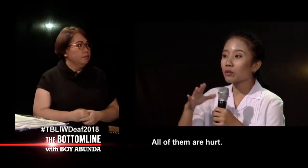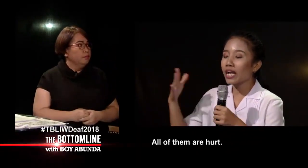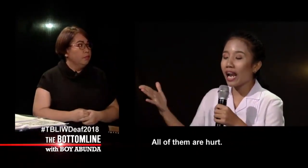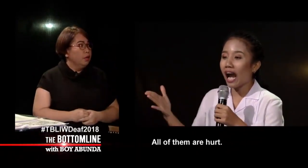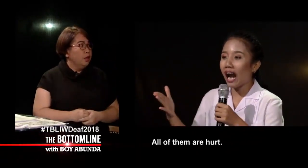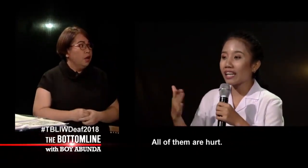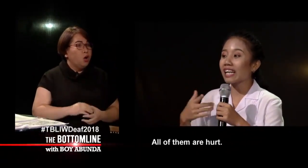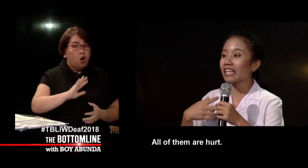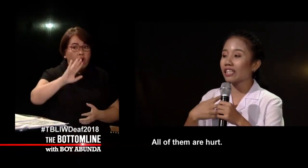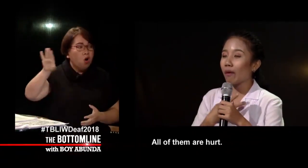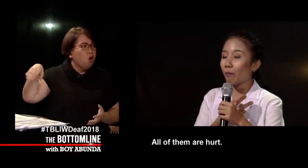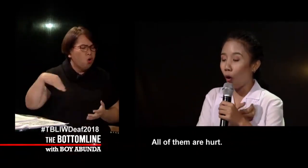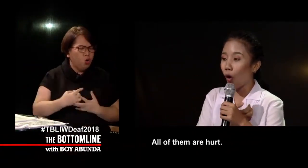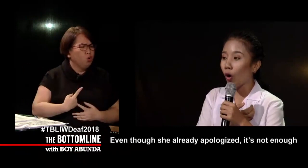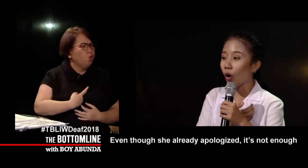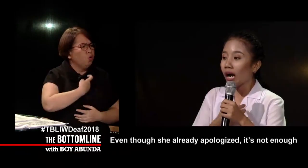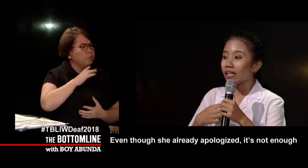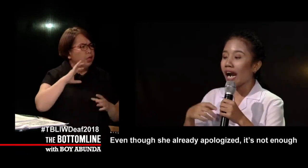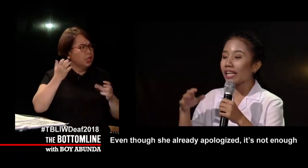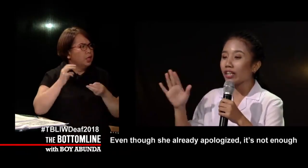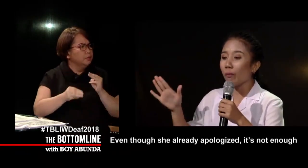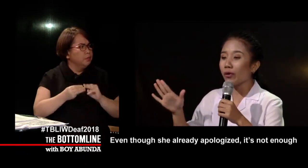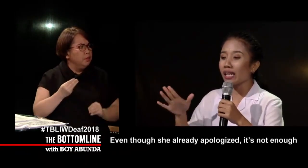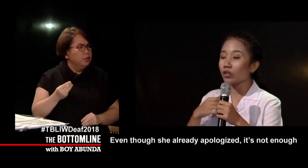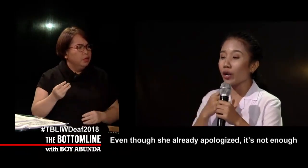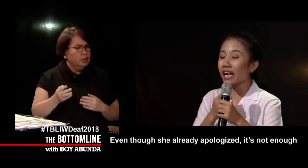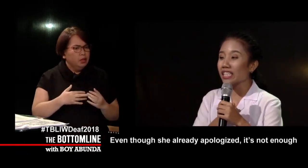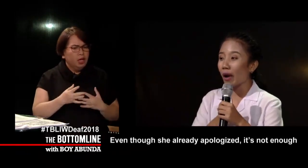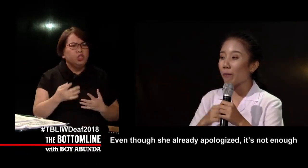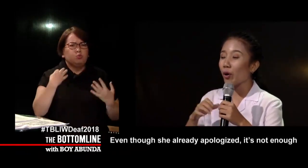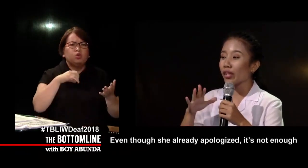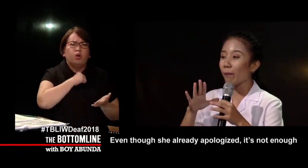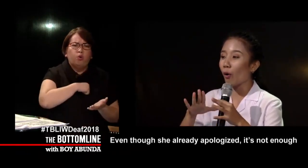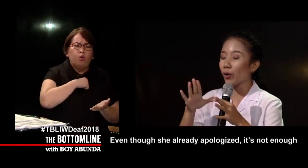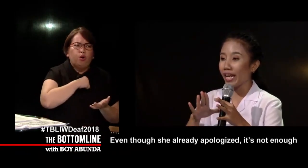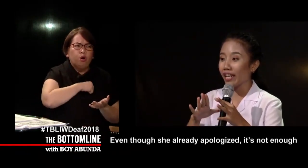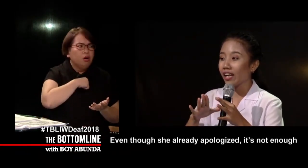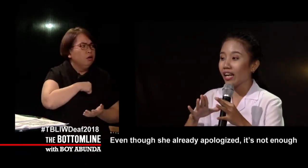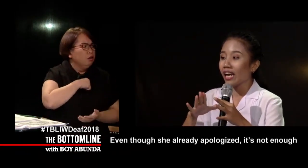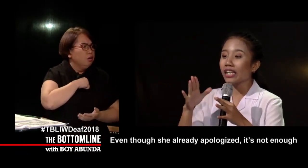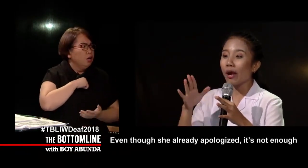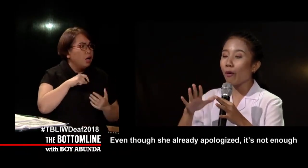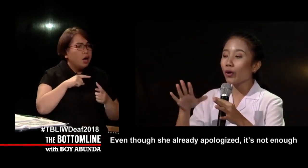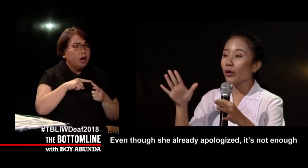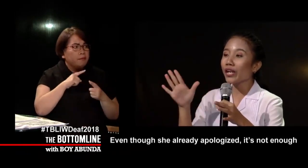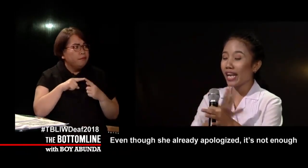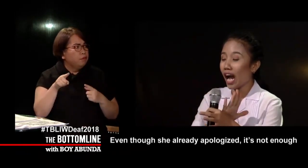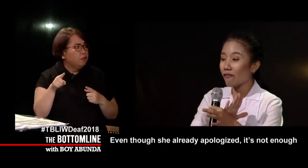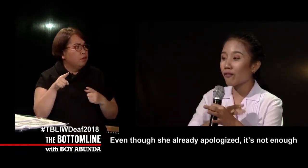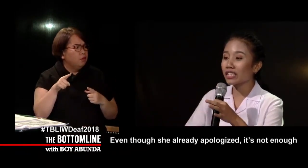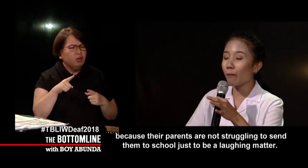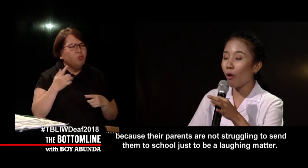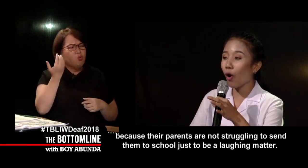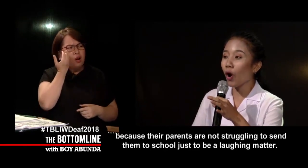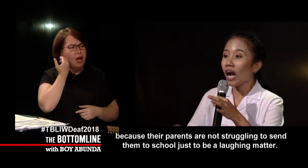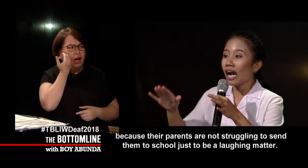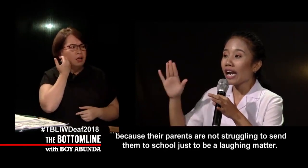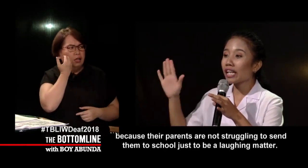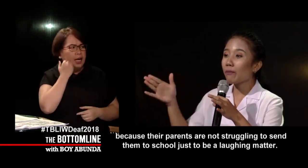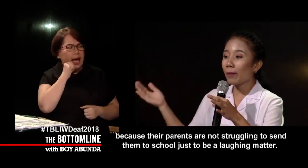Lahat po sila, nasaktan po. Kahit daw po na nagsorry na siya, pero hindi po yun enough kasi